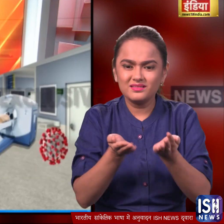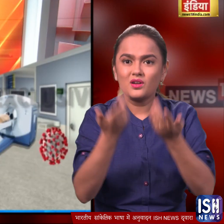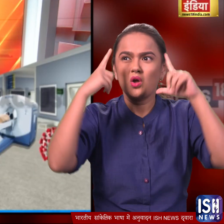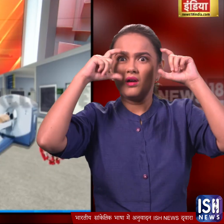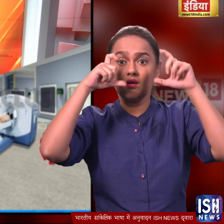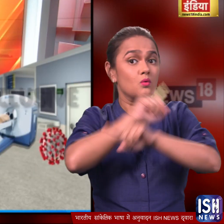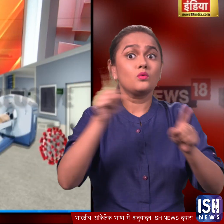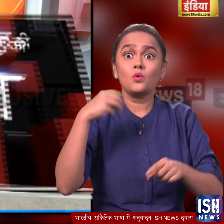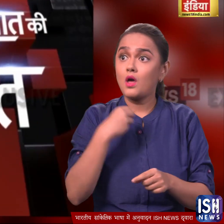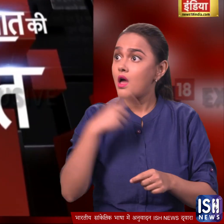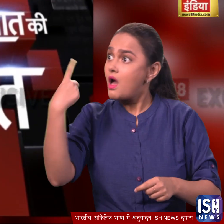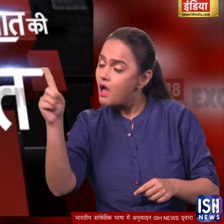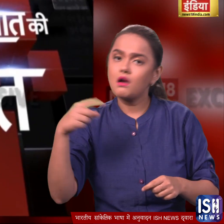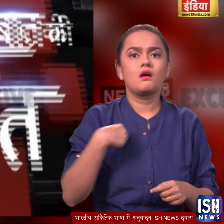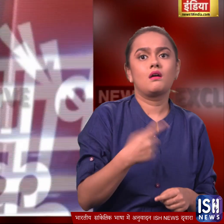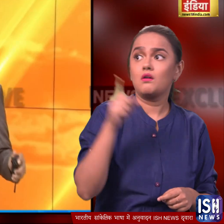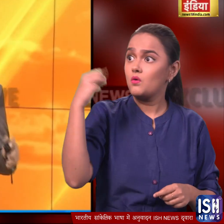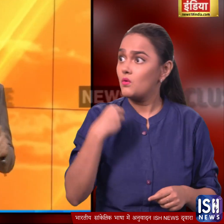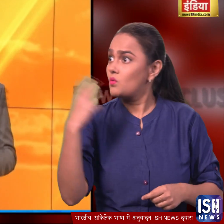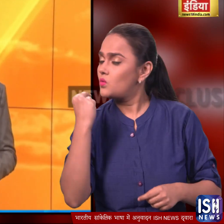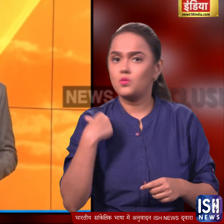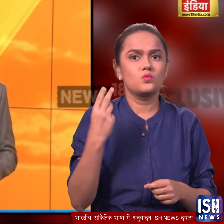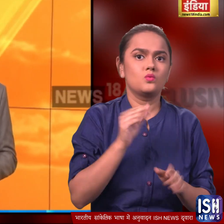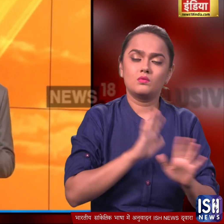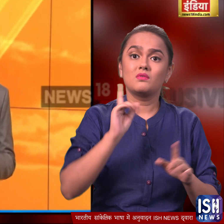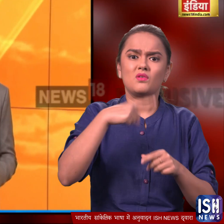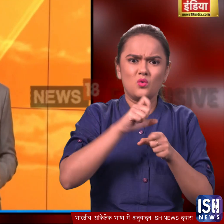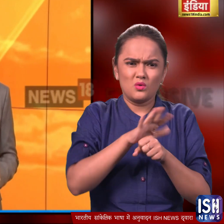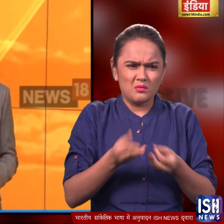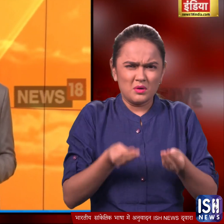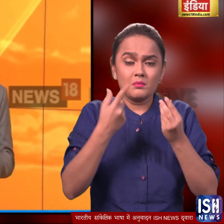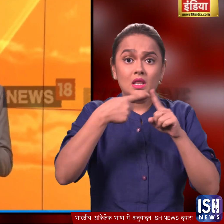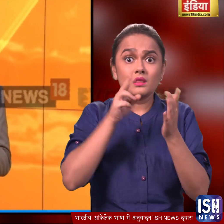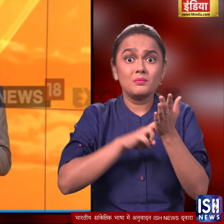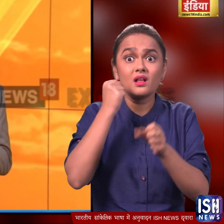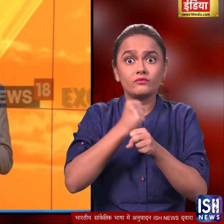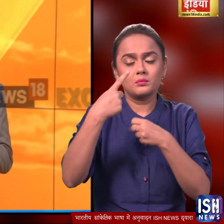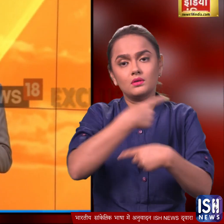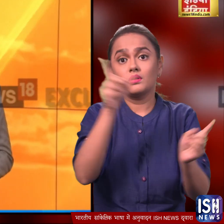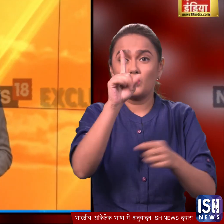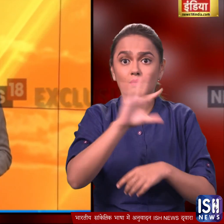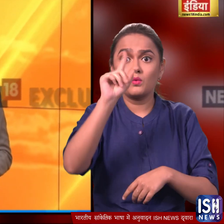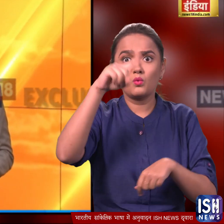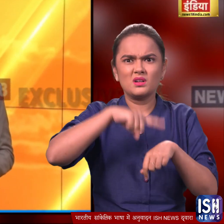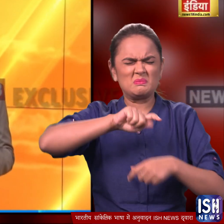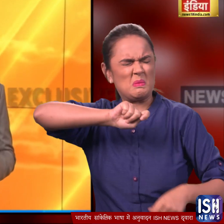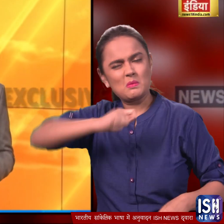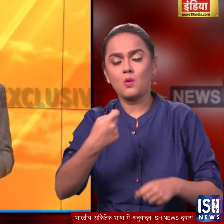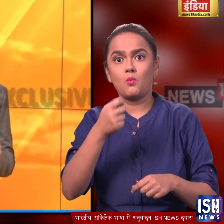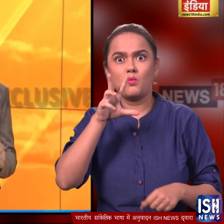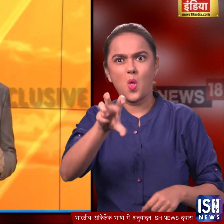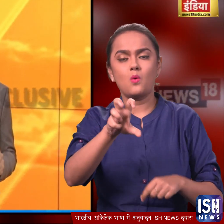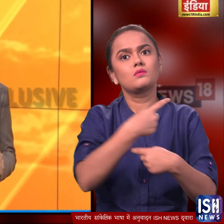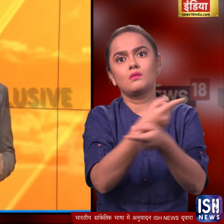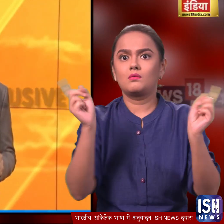और एक्सरे भी बिना डॉक्टर की सलाह पर नहीं होगा। कोरोना के बढ़ते खतरे से निपटने के लिए तमिलनाडु सरकार ने हफ्ते में 1 दिन के लॉकडाउन का ऐलान किया। तमिलनाडु